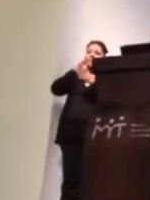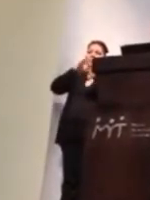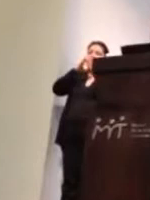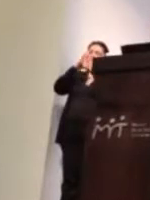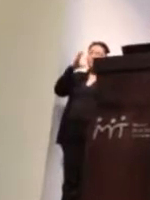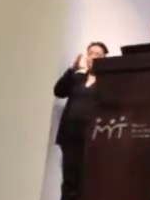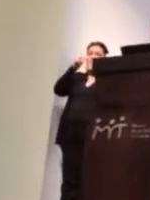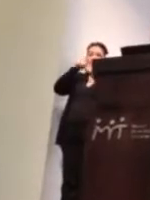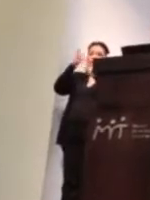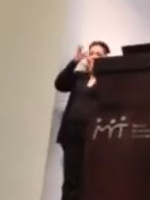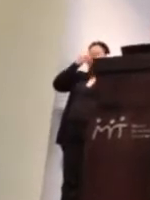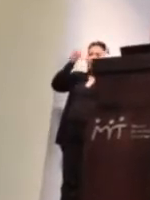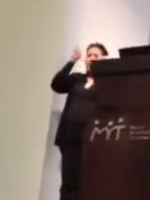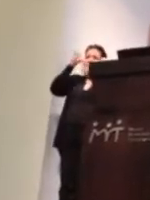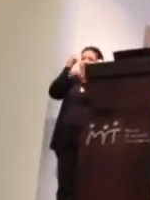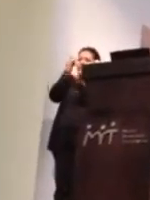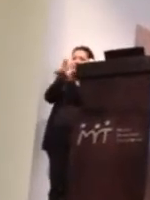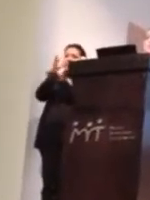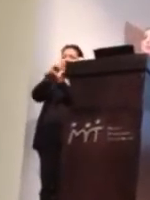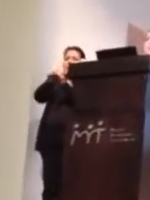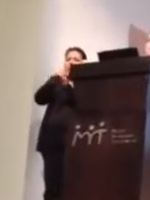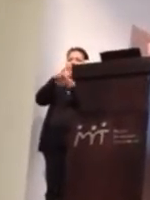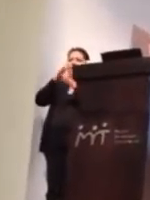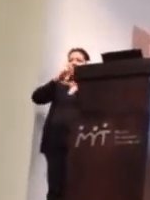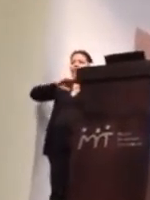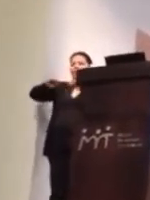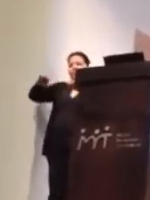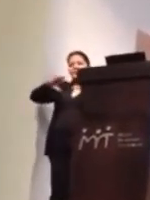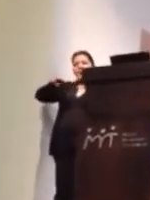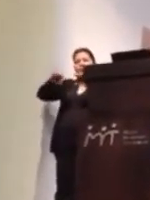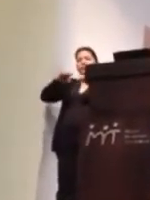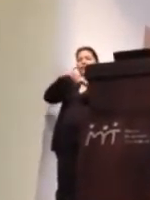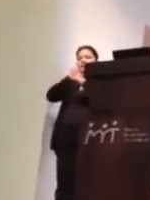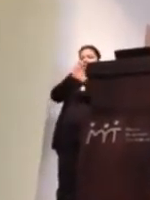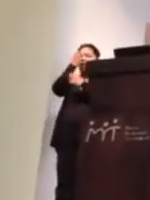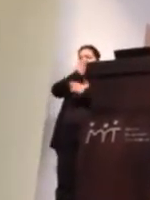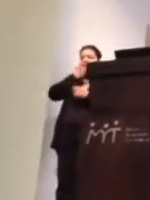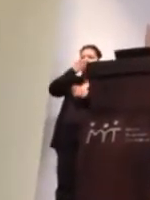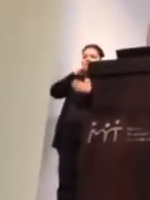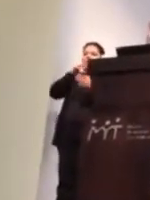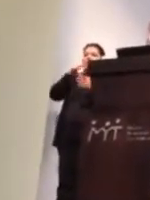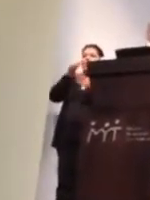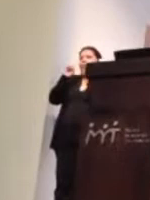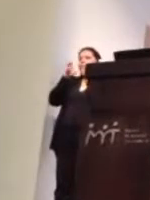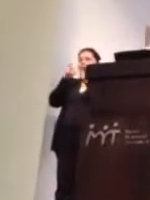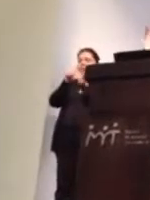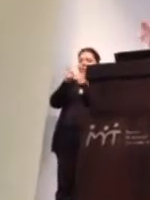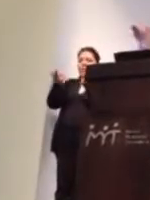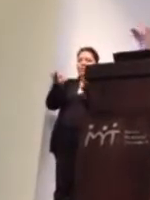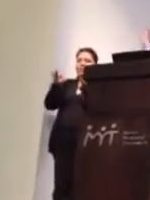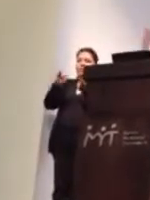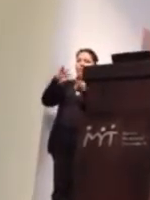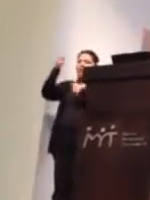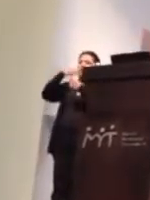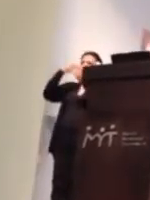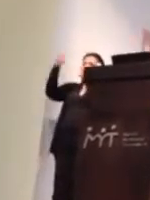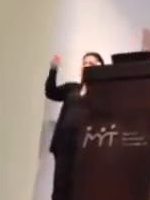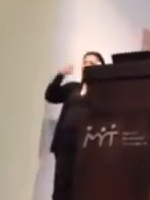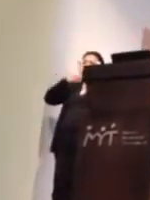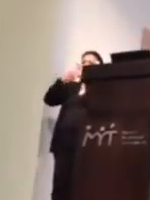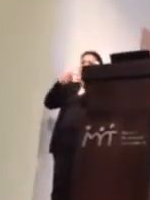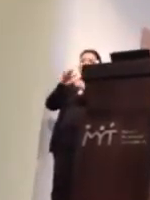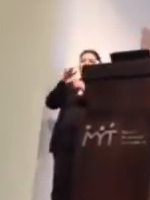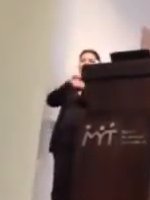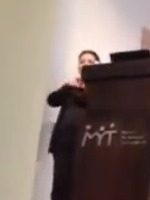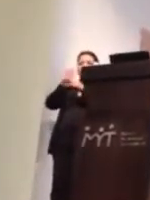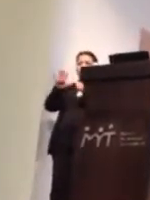todo, el aprendizaje no únicamente se da de una forma académica, no únicamente se da a través de los libros, a través del proceso de recepción y data de